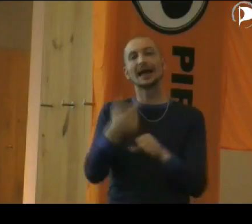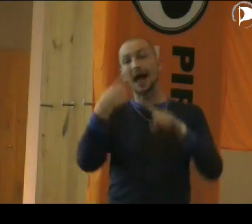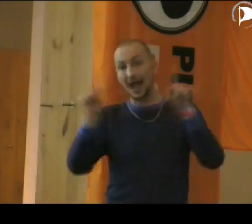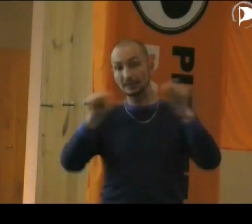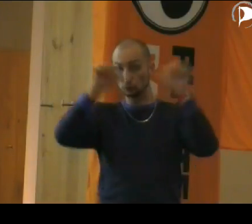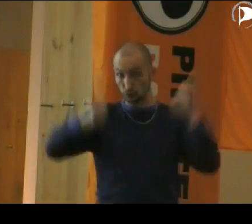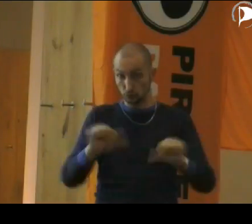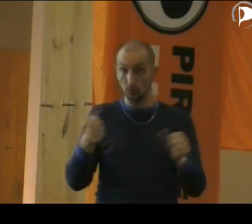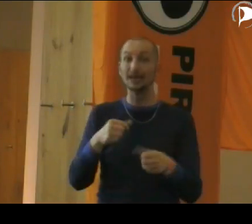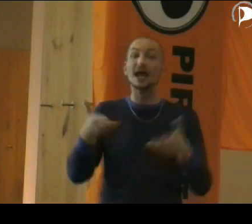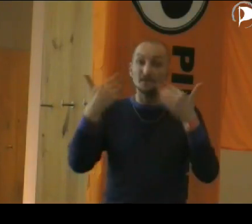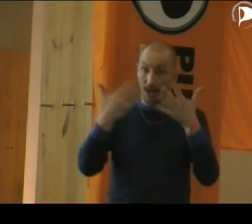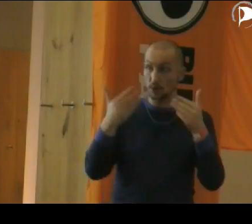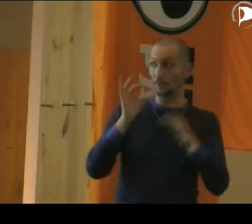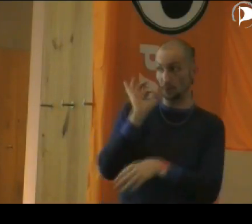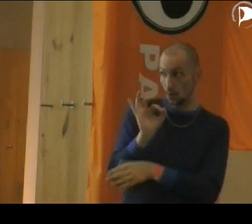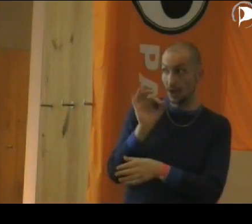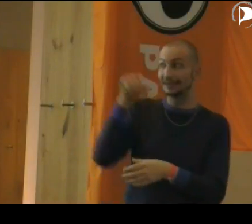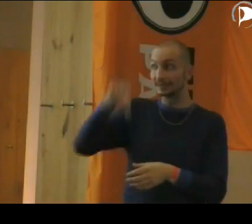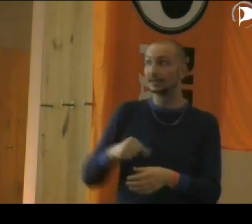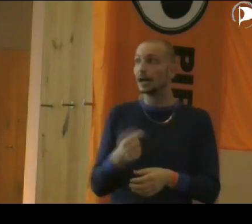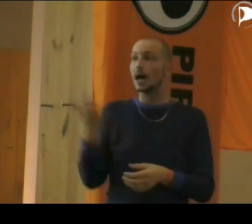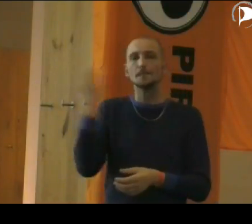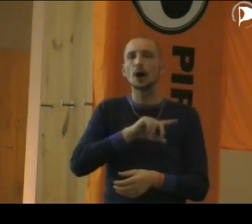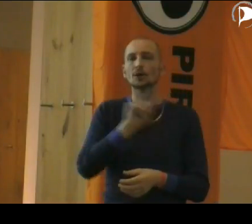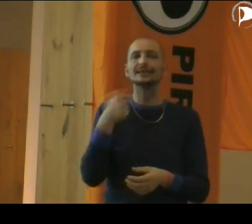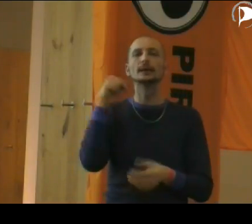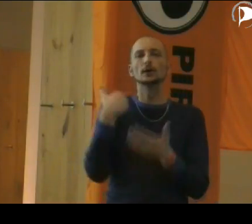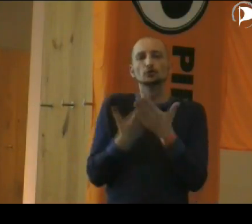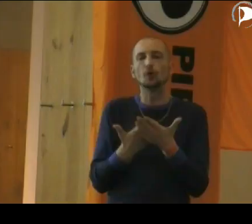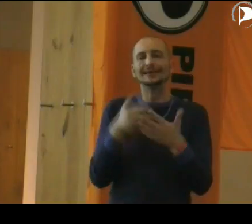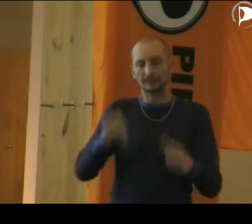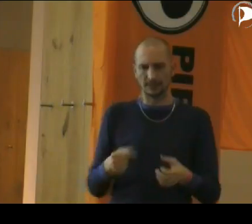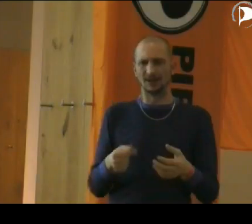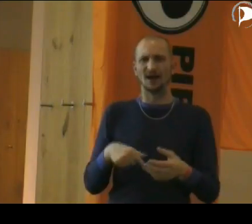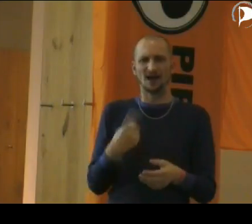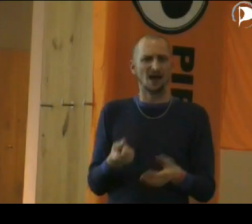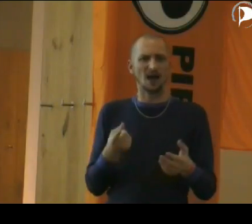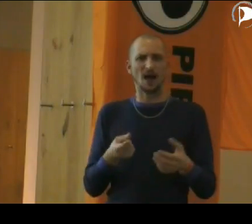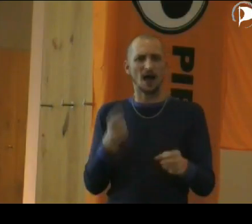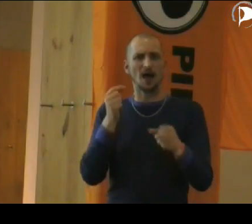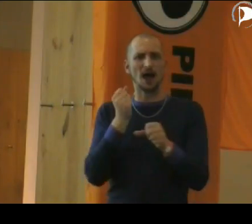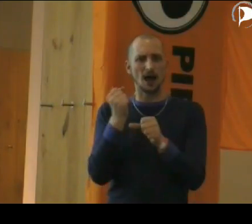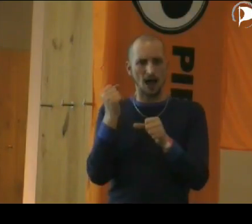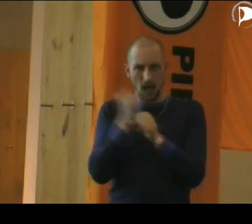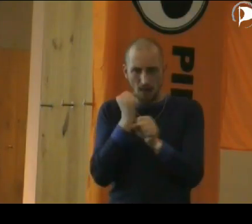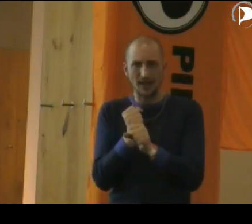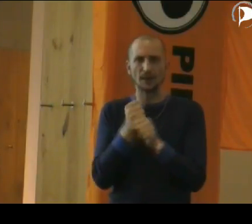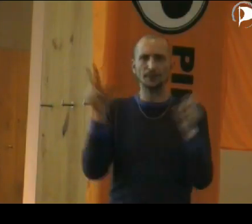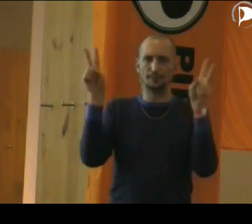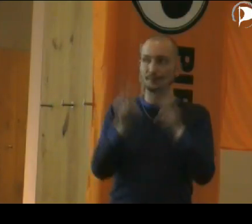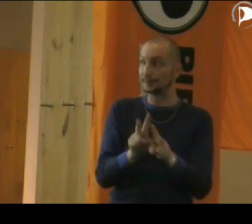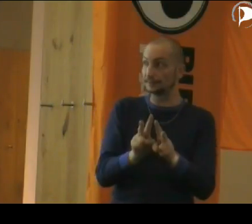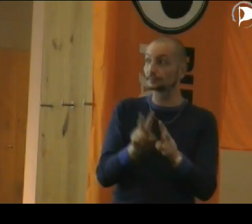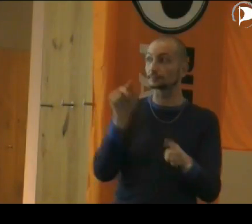werbung das werde ich auch weiter geht weiß ich ja selbst unnötig lähmungen oder später in kaffee und die bahn fahren dass wir uns verzetteln sich